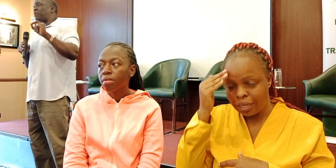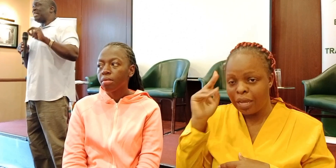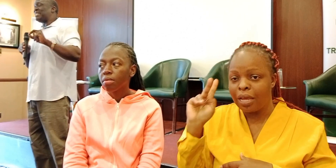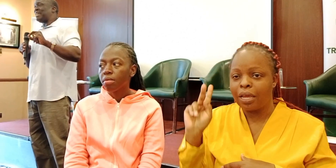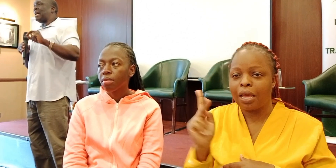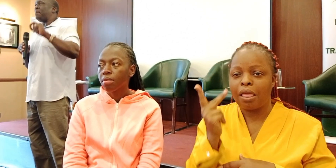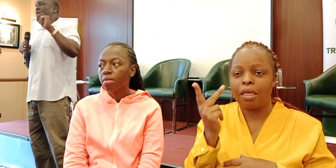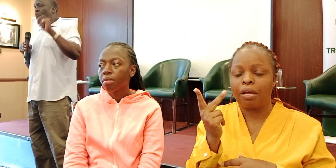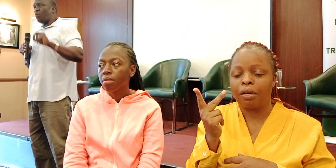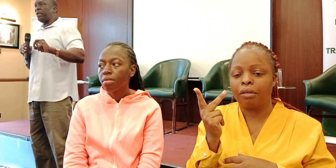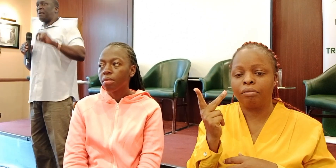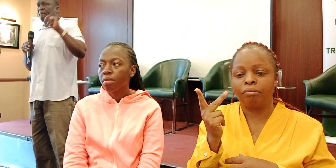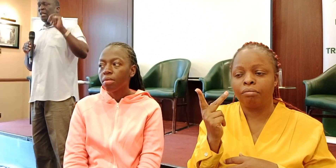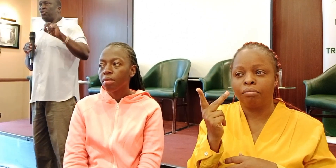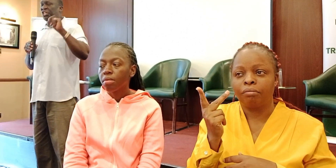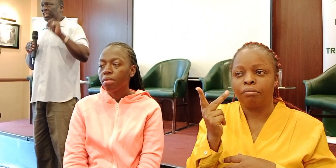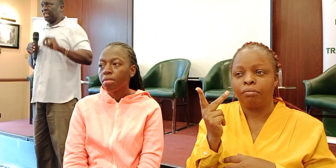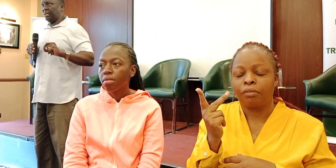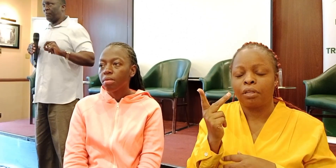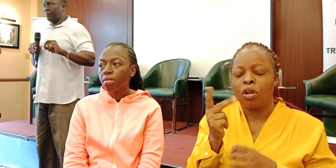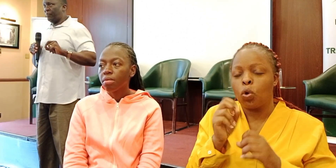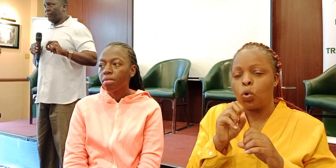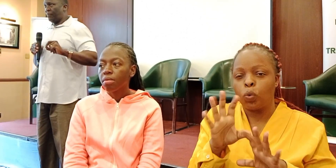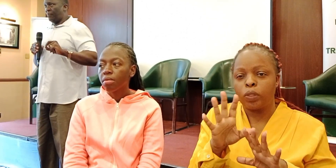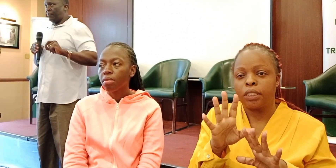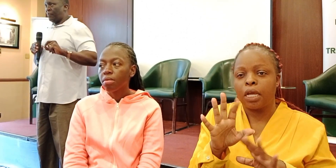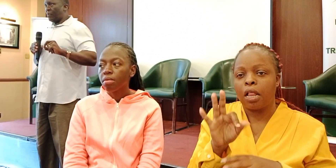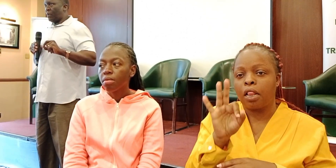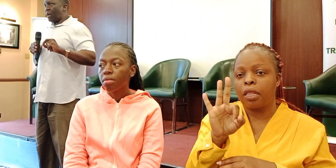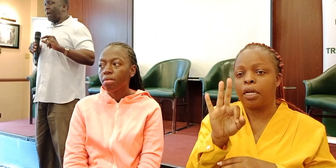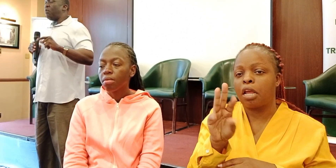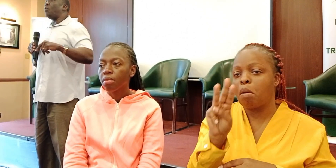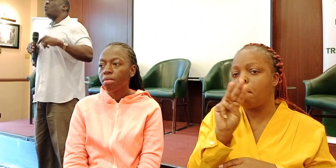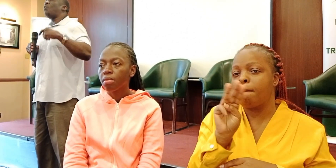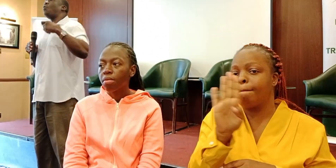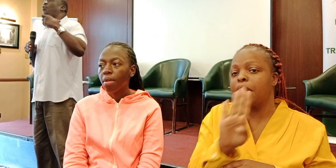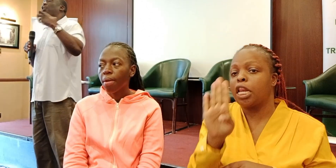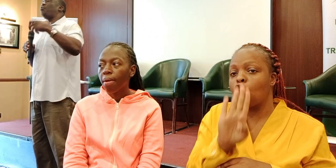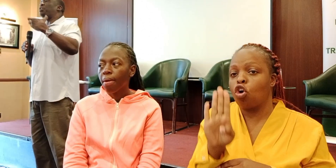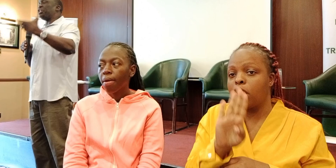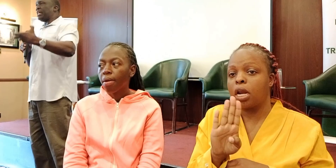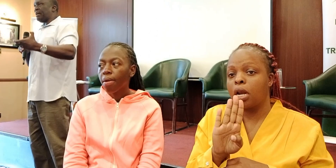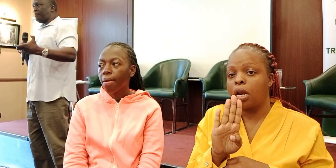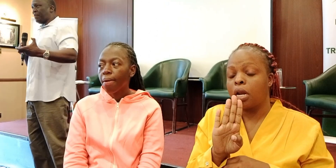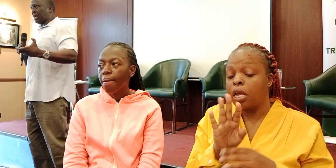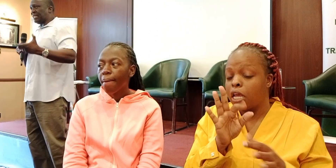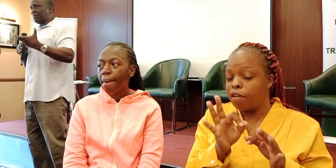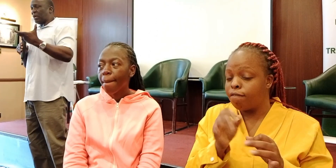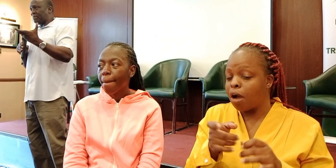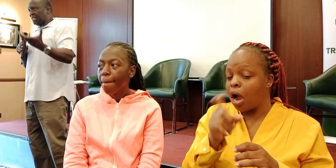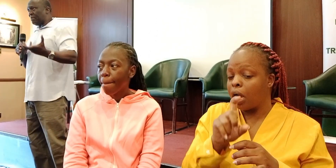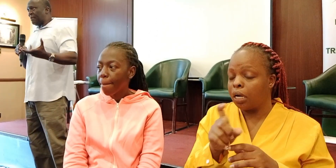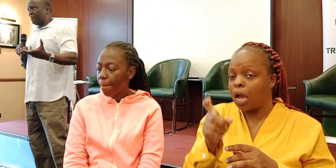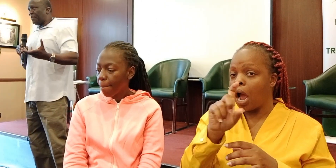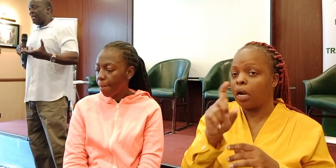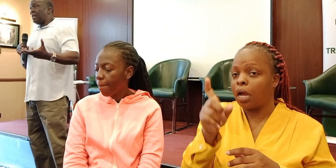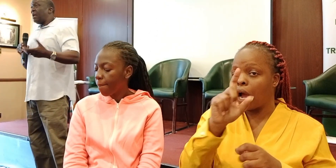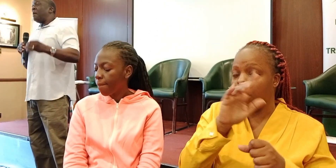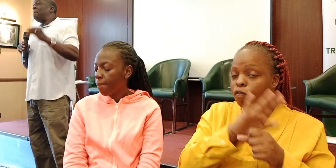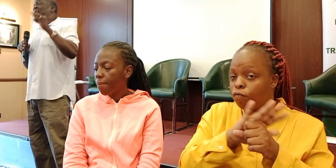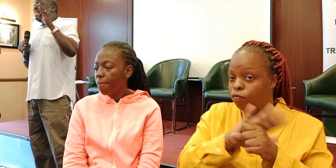Wakenya wanapoteza haipungui bilioni 20, ambao ukijumuisha katika mwaka